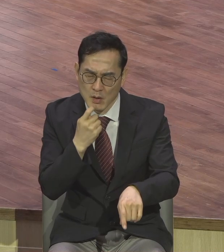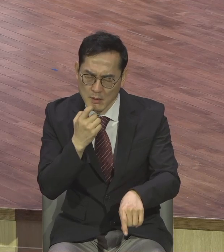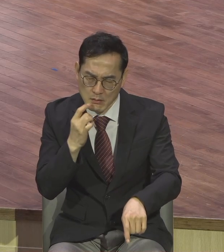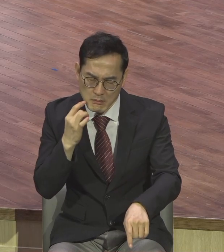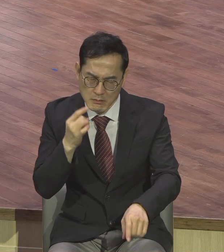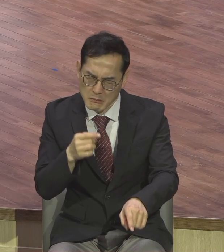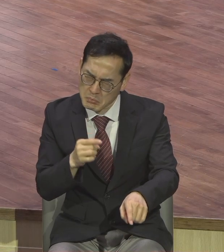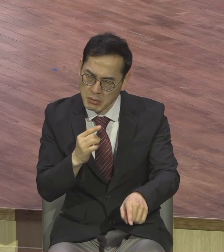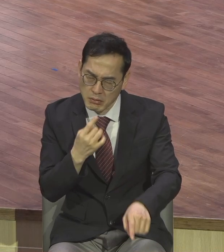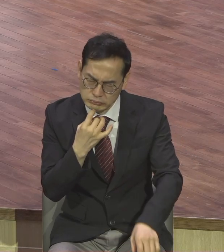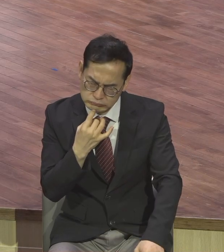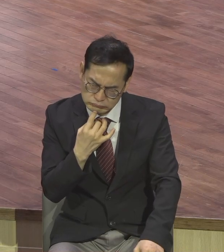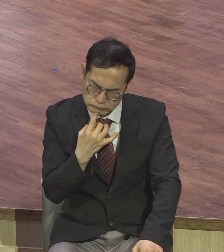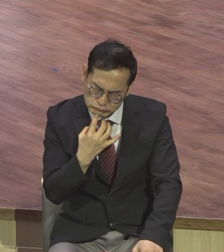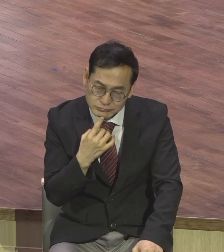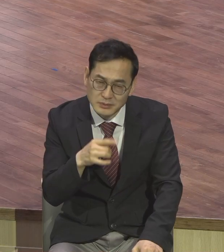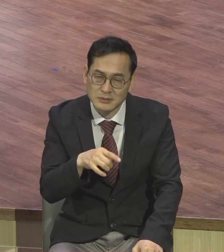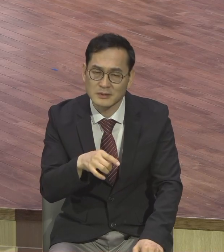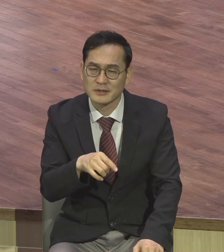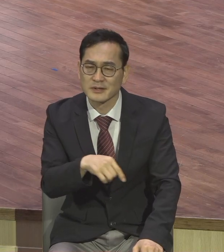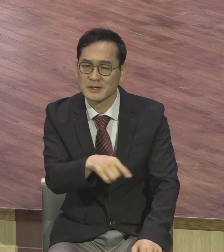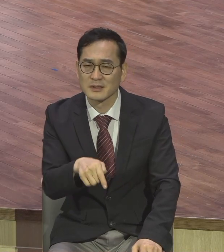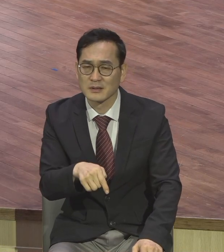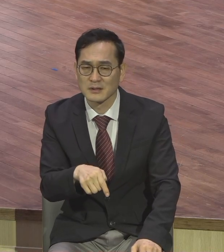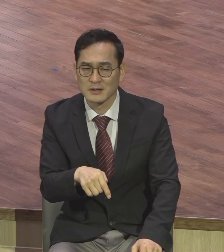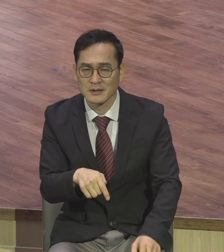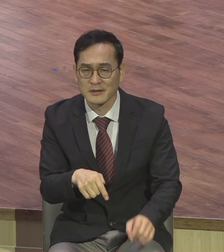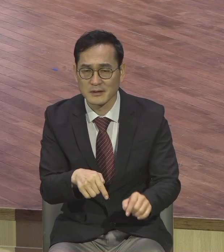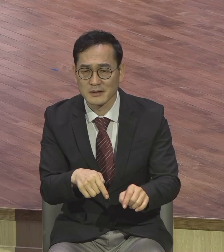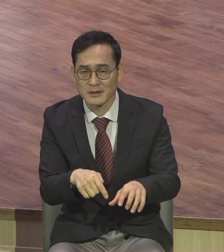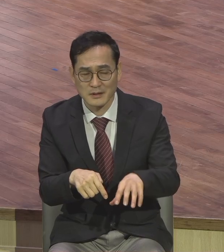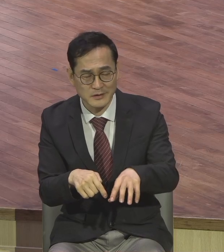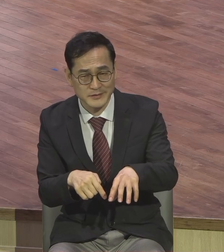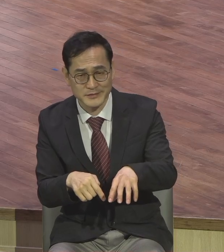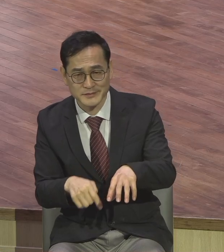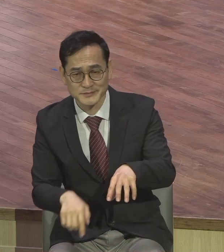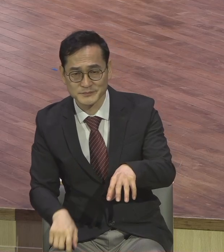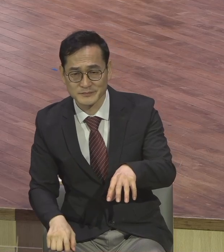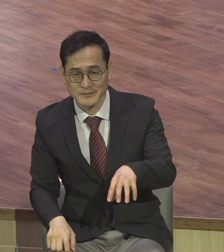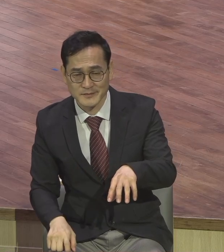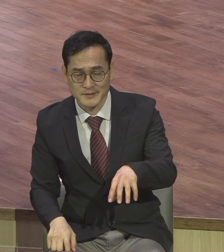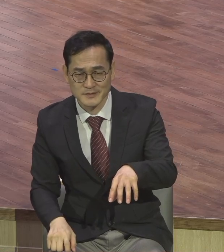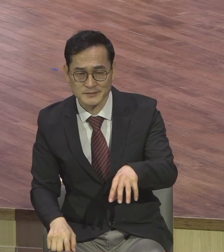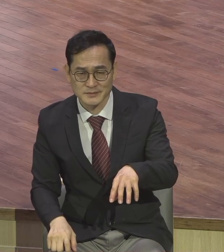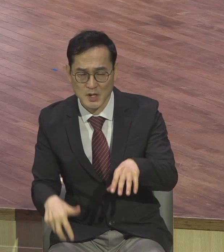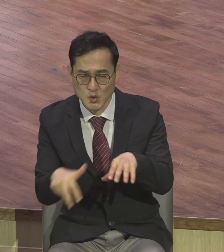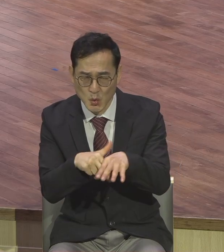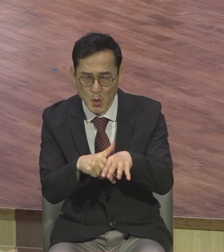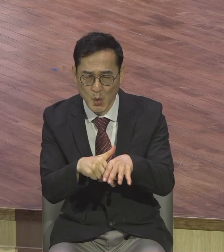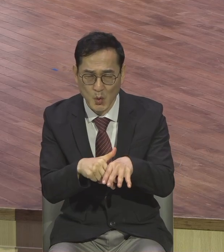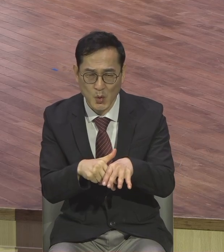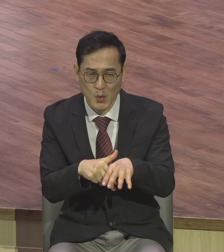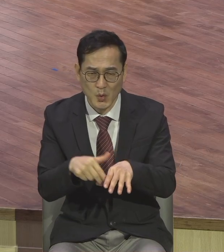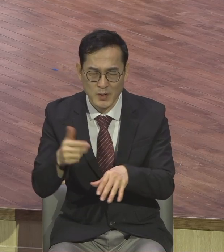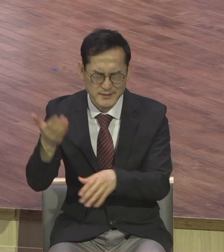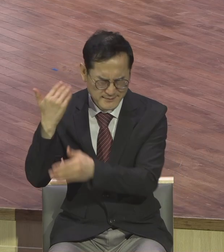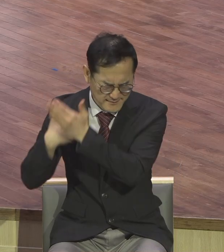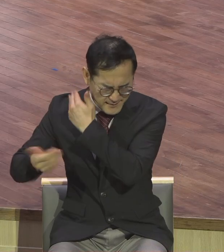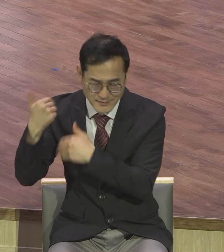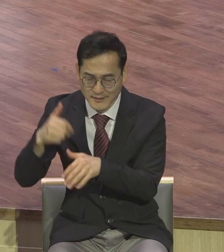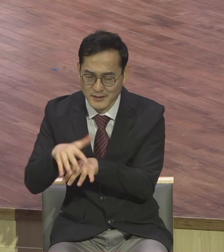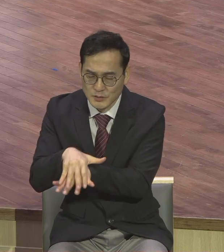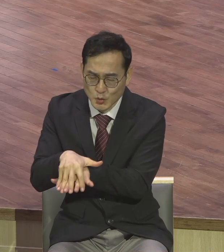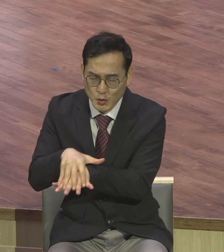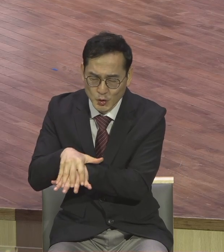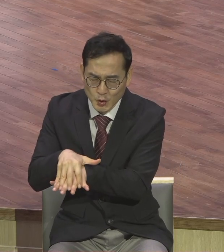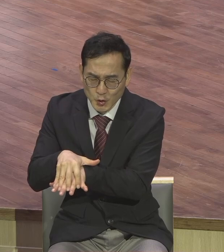탈레반이 1994년 아프가니스탄 이 칸타르에서 결성이 된 단체인데 이